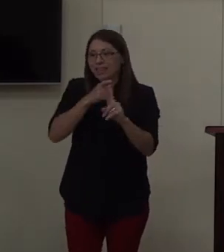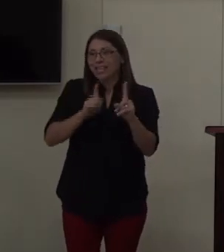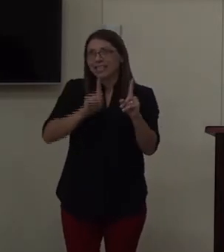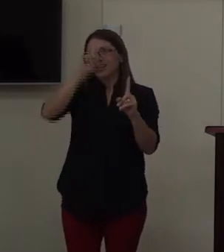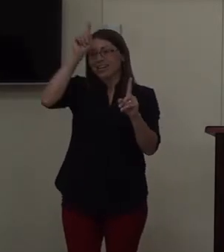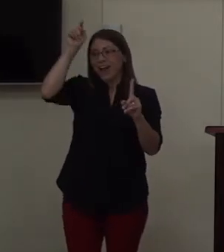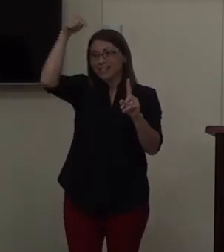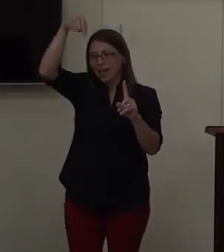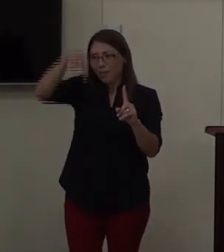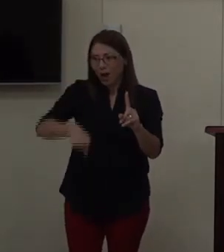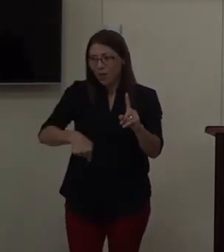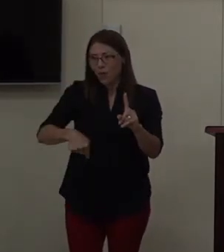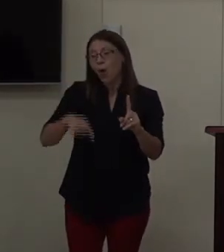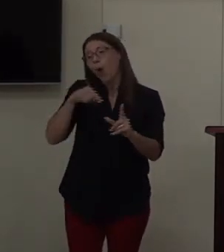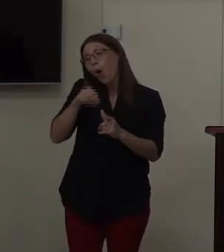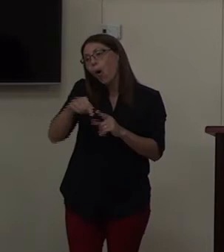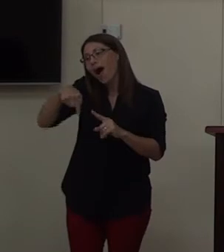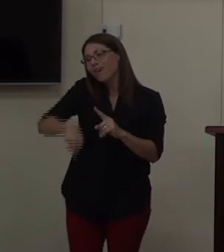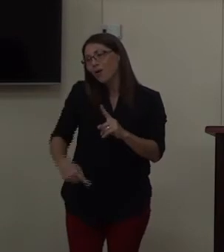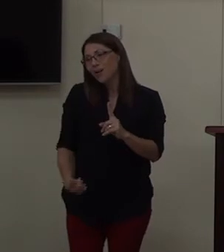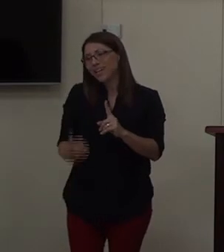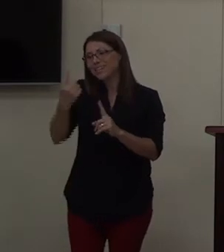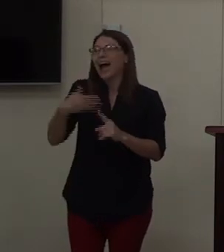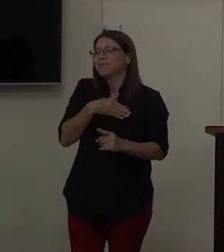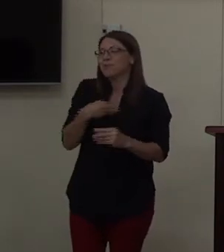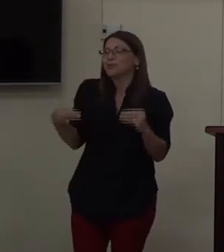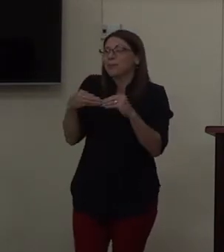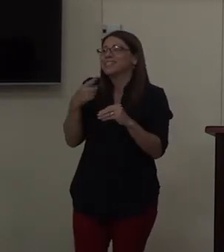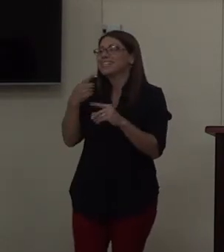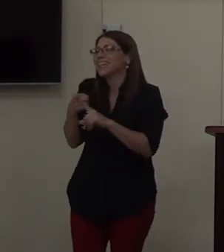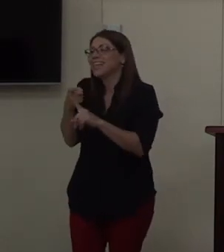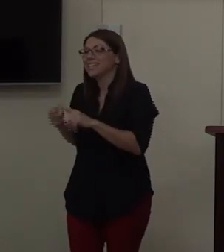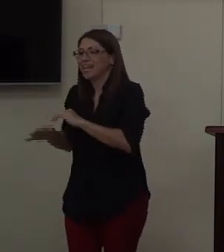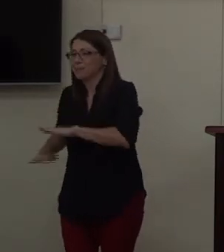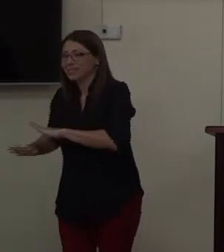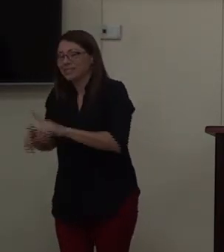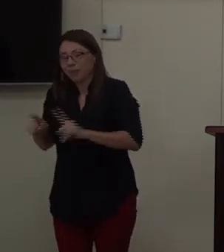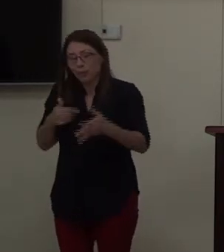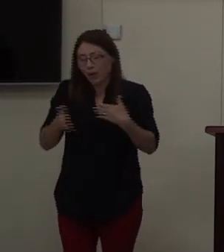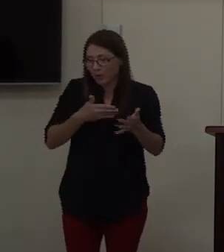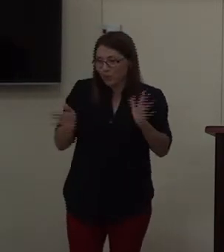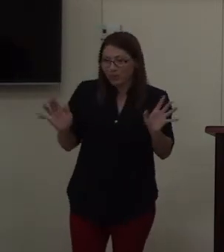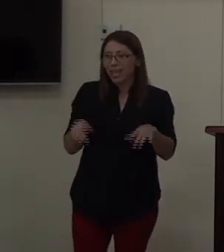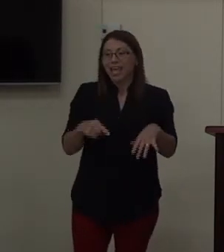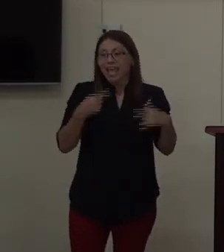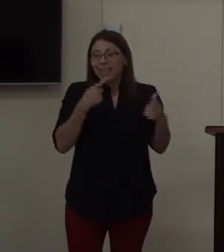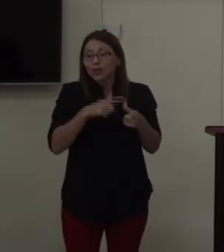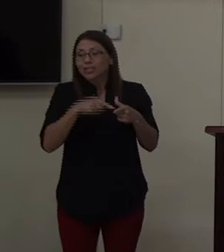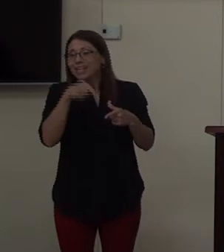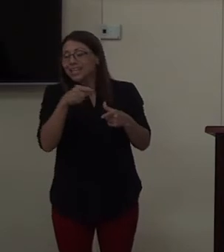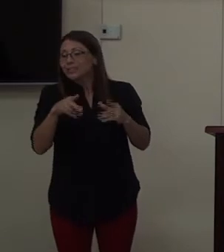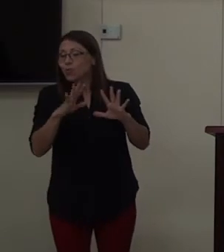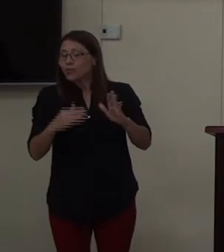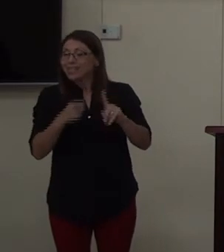las bases que desde abajo, pero bueno, este es posiblemente un objetivo de arriba hacia abajo, y aquello es lo